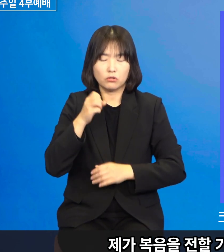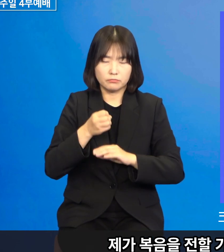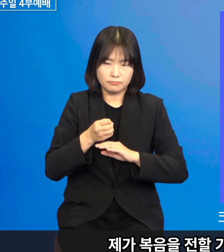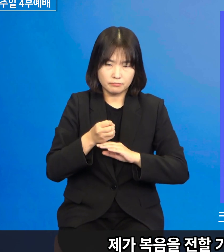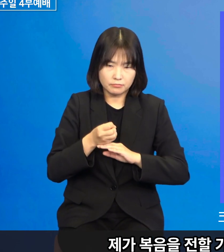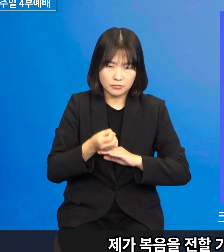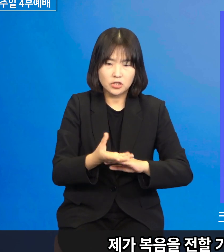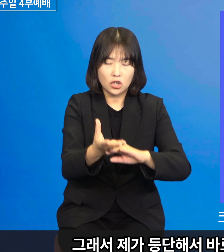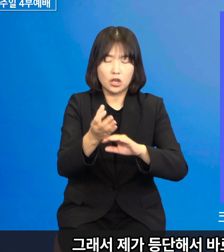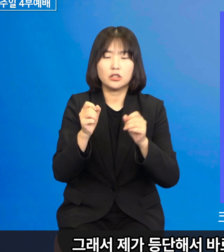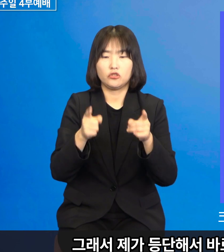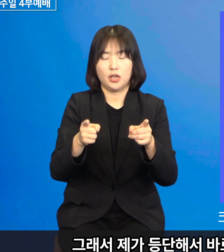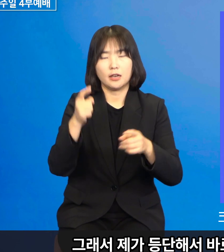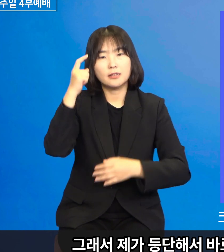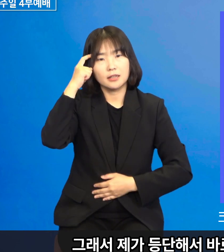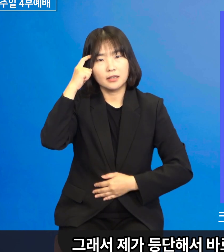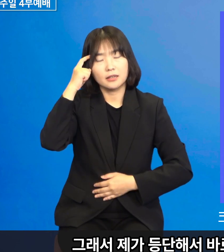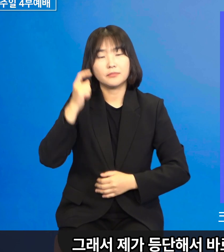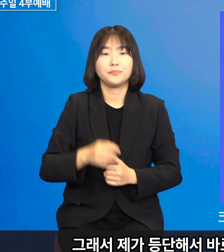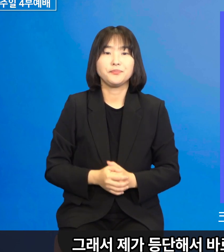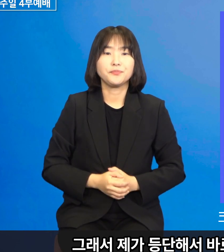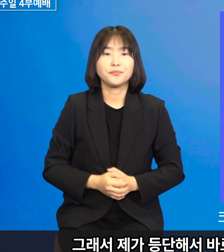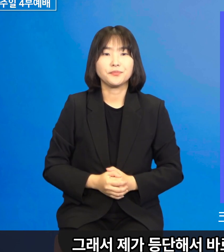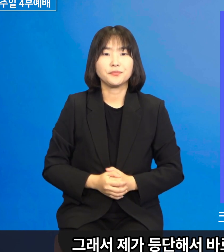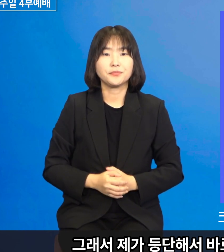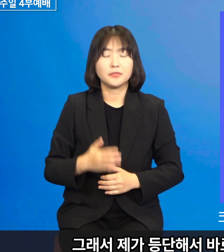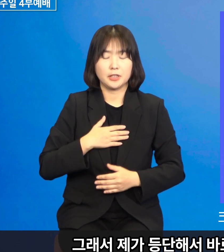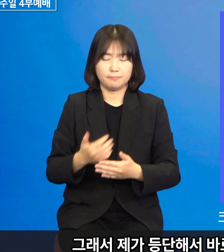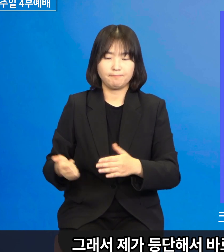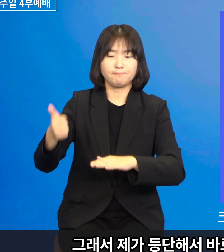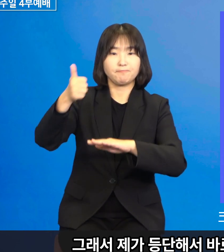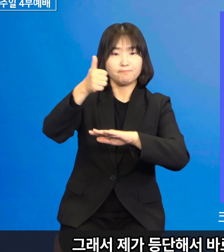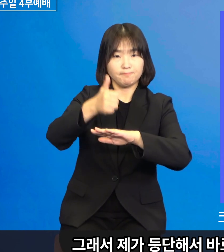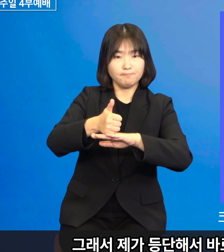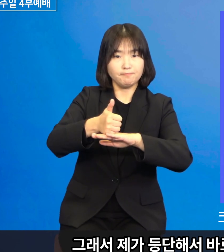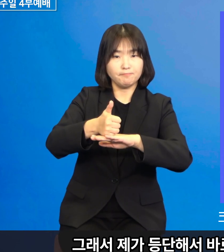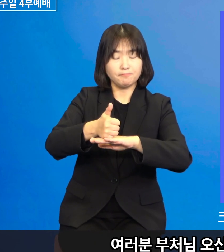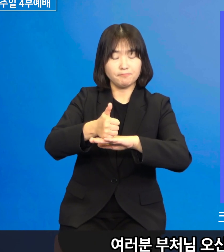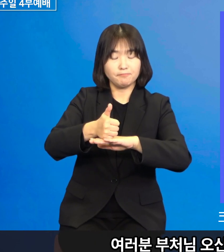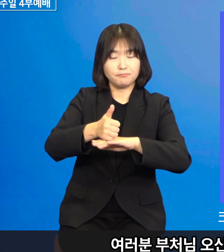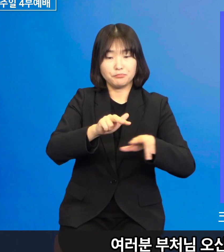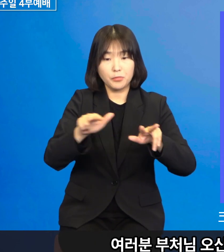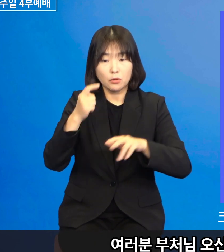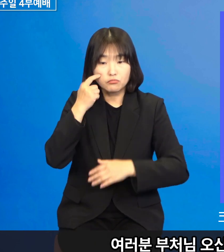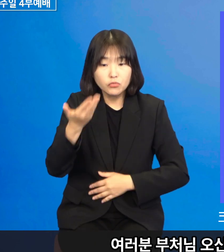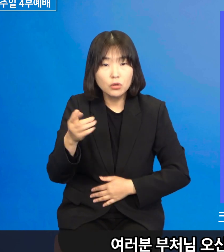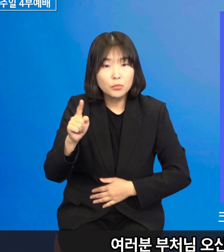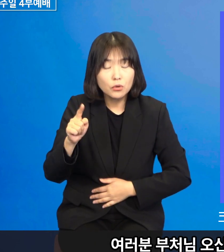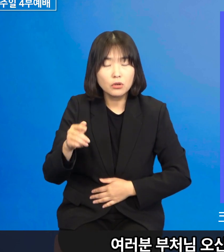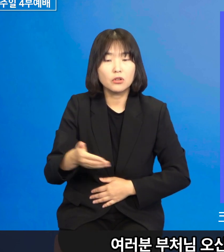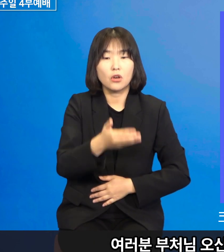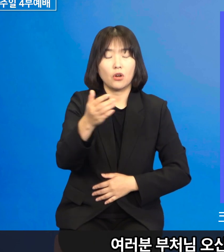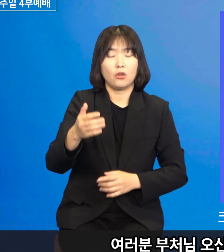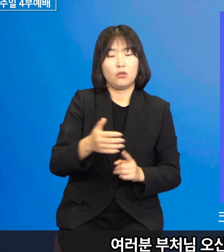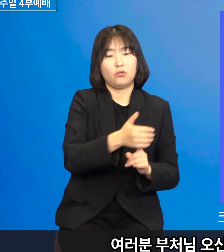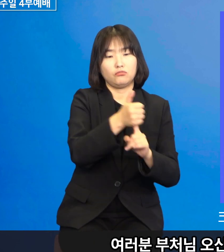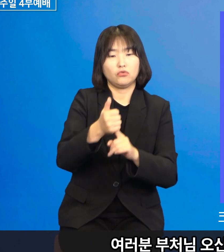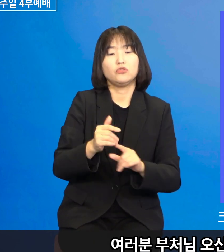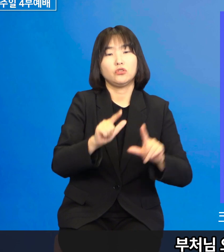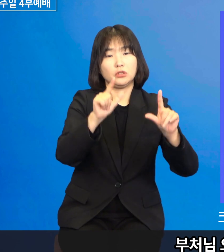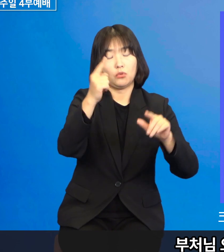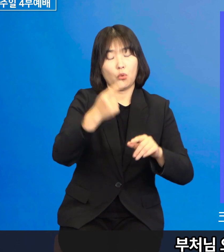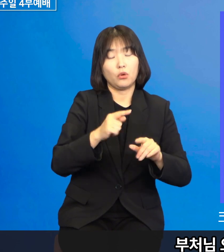삼기로 했습니다. 그래서 제가 등단해서 바로 물어본 것이 이거였습니다. 여러분, 부처님 오신 날은 무슨